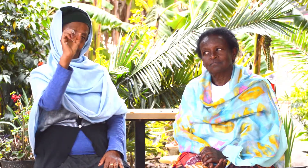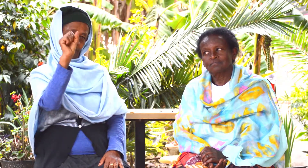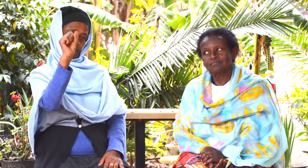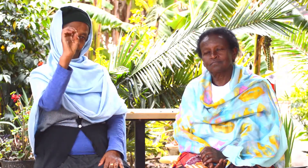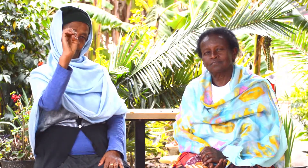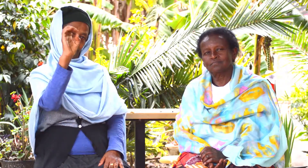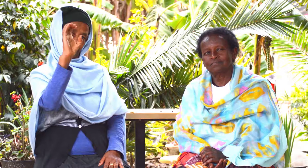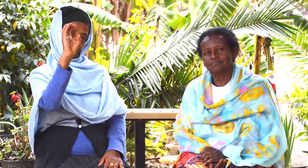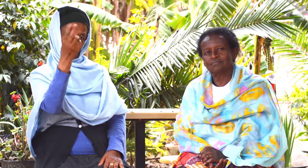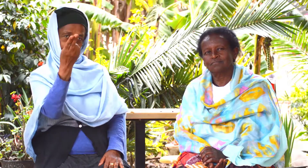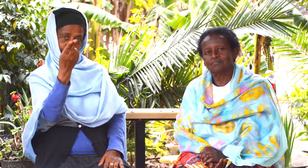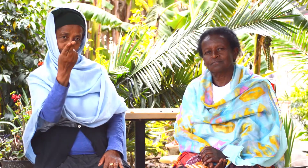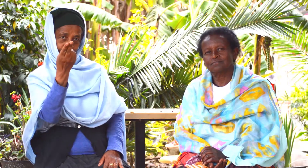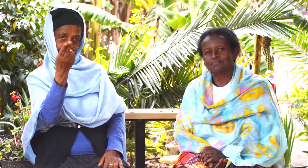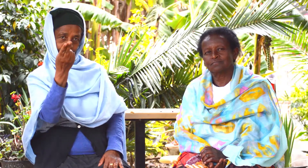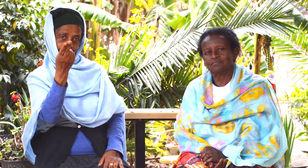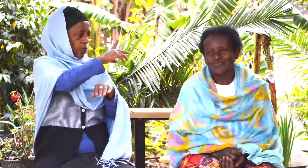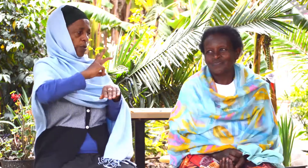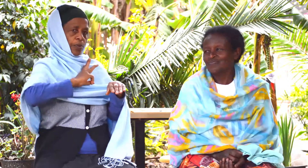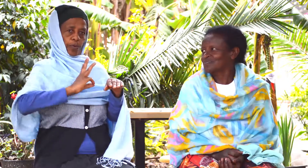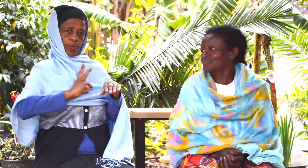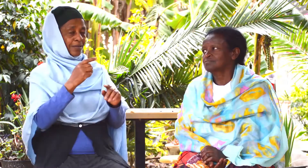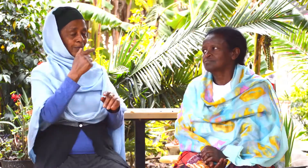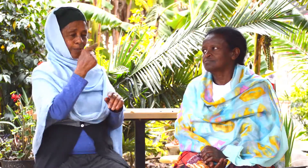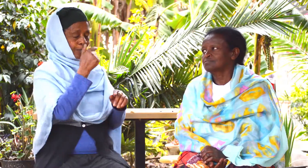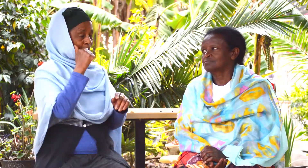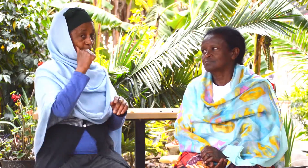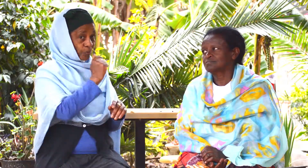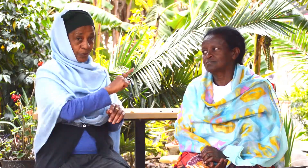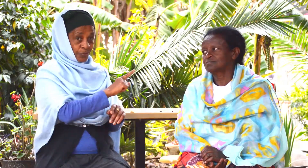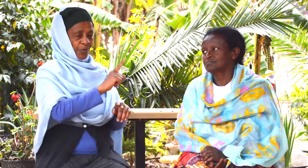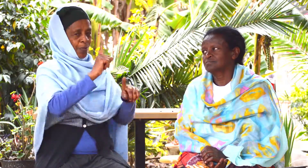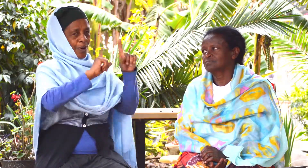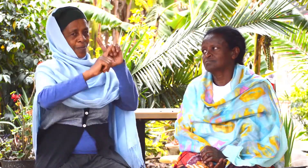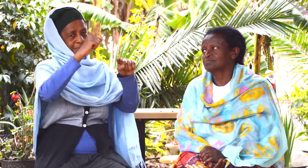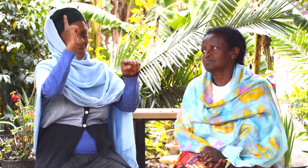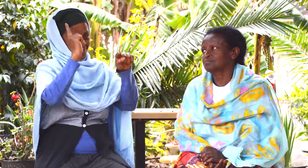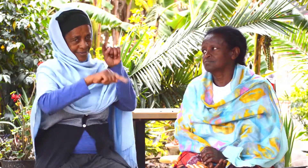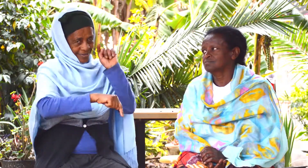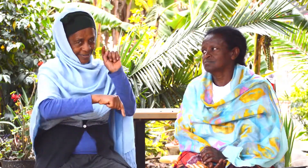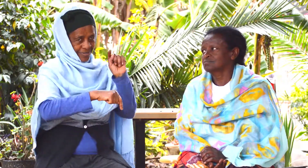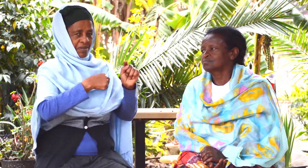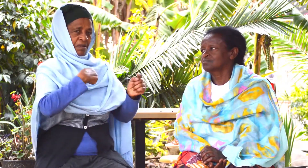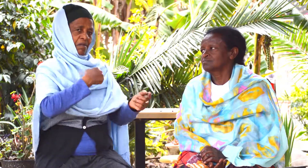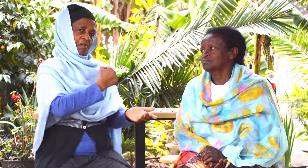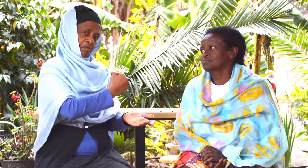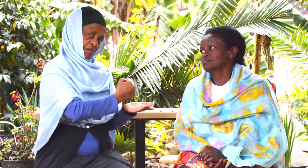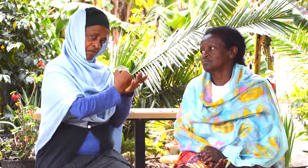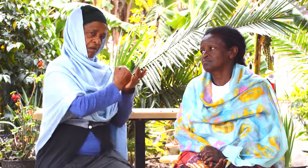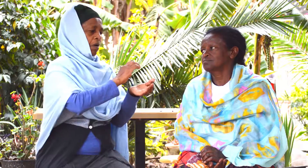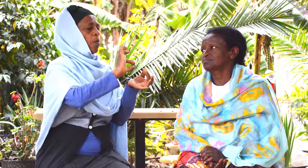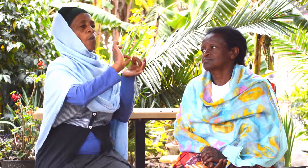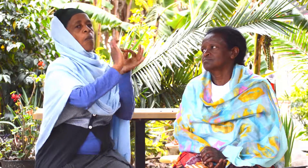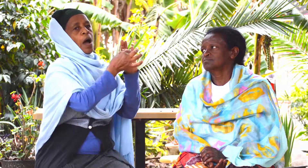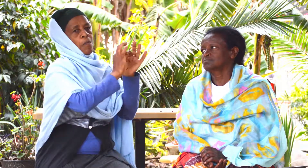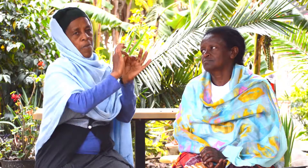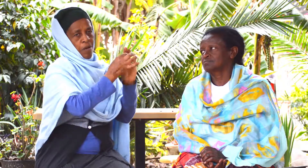የኔ ስም ታደለች። My name is Tadalech. Her name is Wagayo. I help her with translation because she can't speak sign